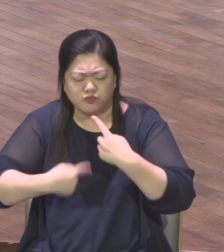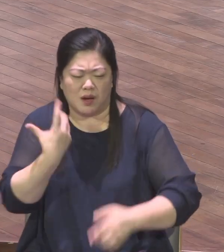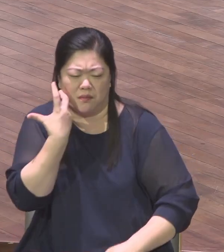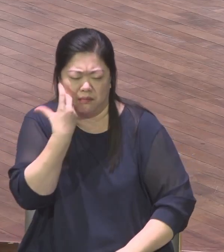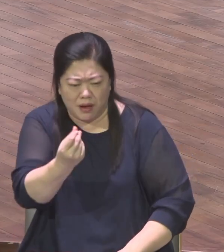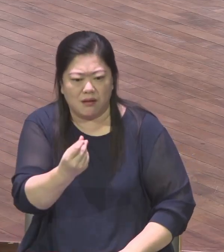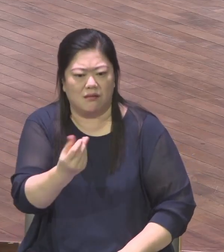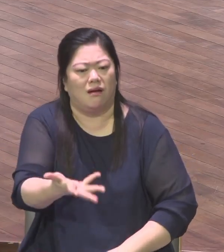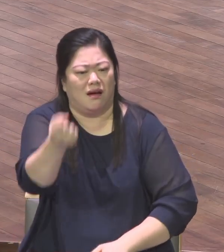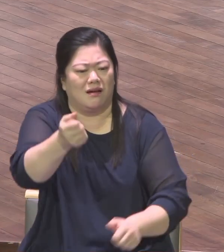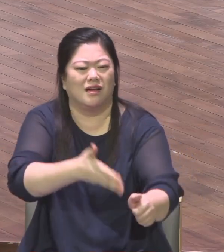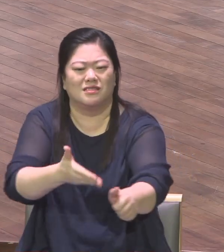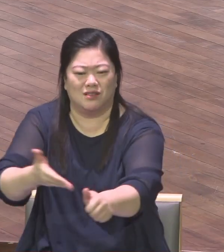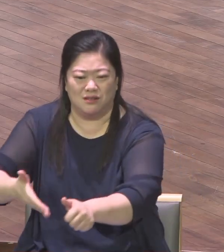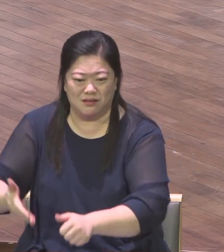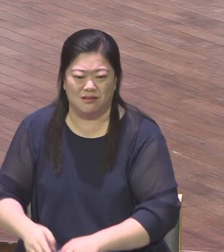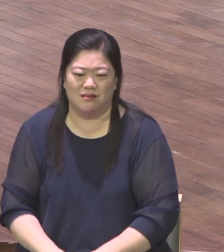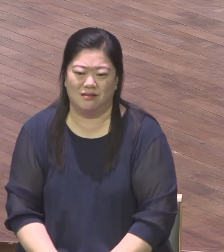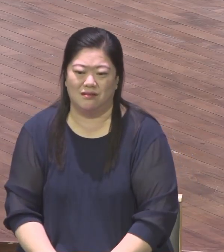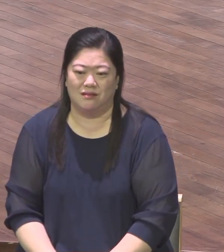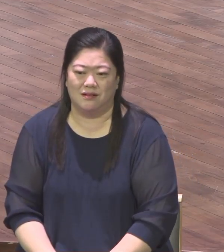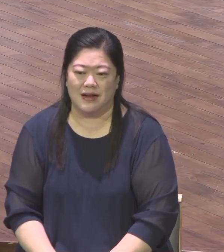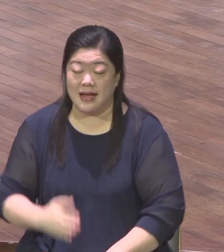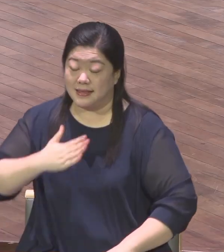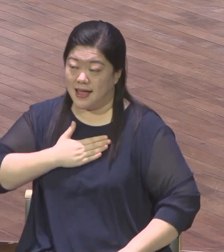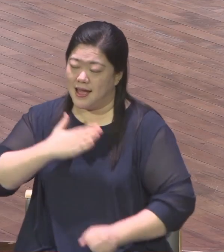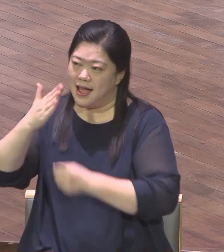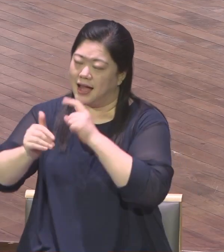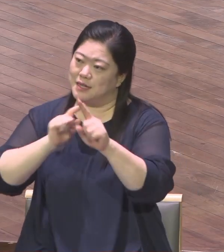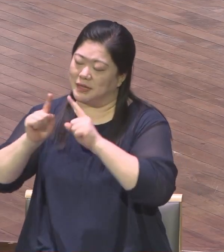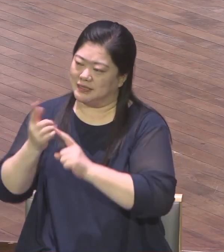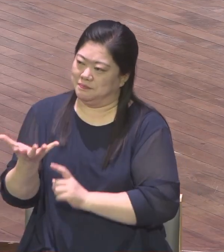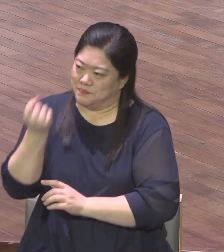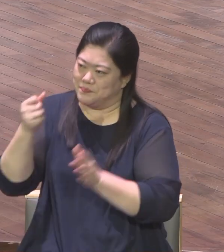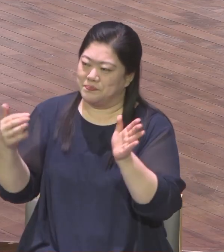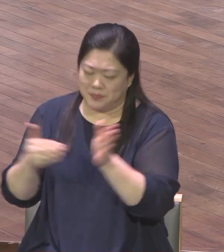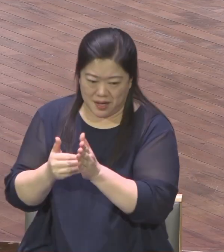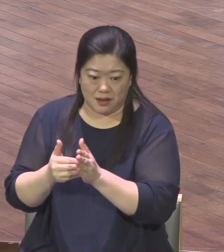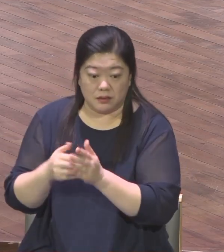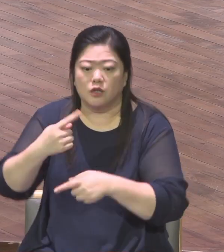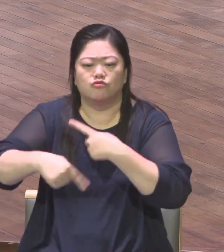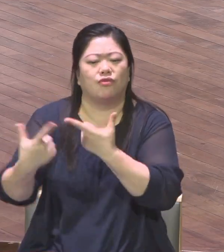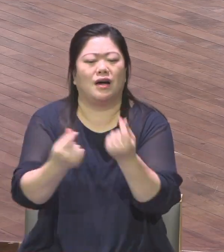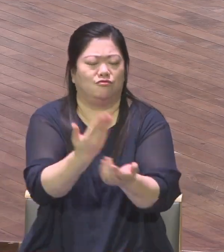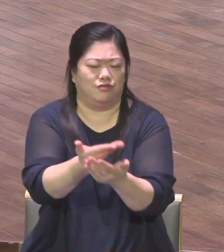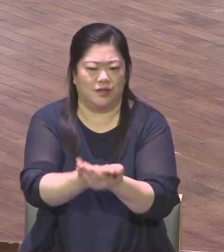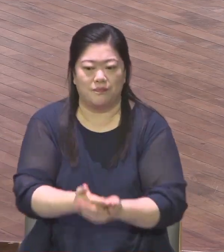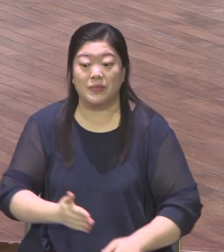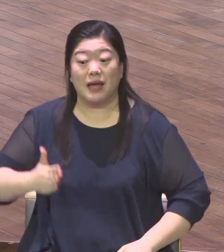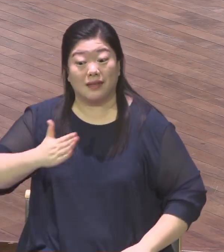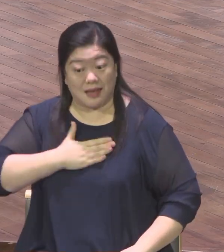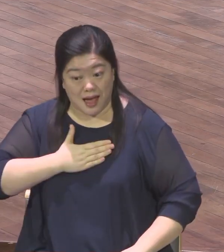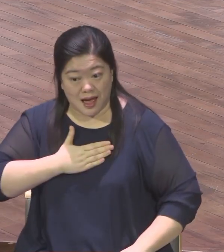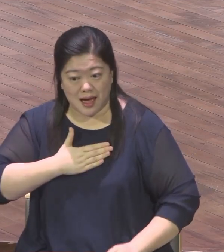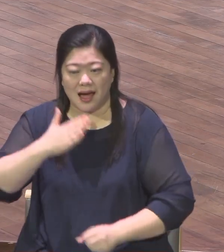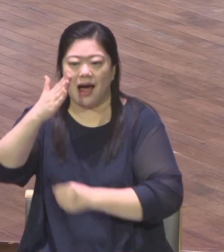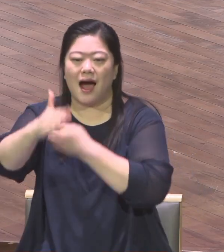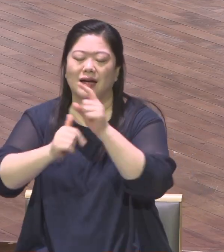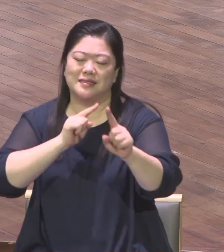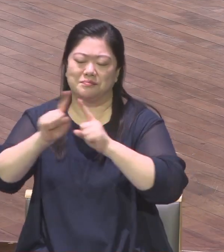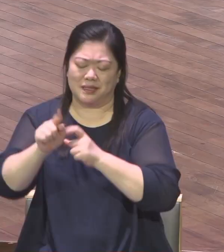말, 나는 말씀의 사람이라는 영적 정체성을 분명히 가지고 있어요. 우리 한번 고백해 봅시다. 나는 말씀의